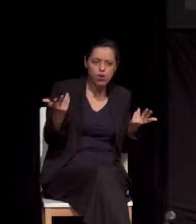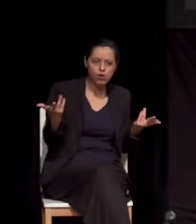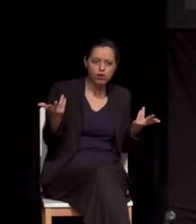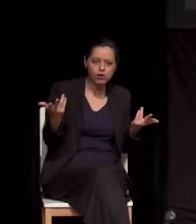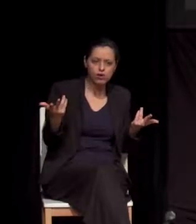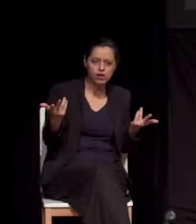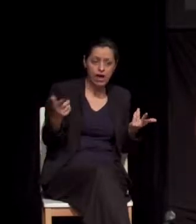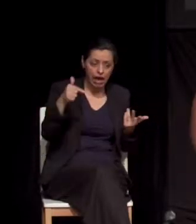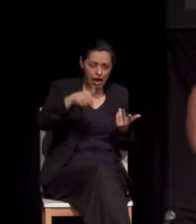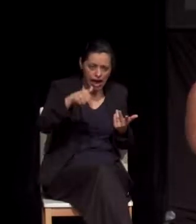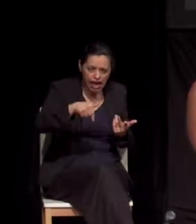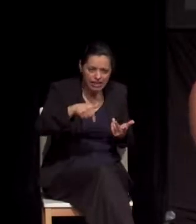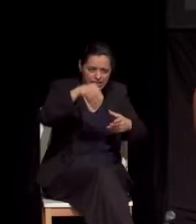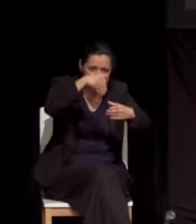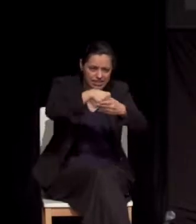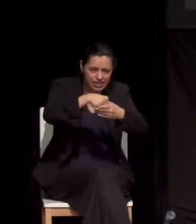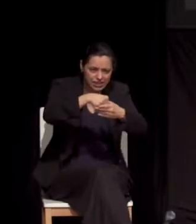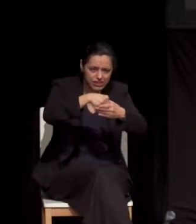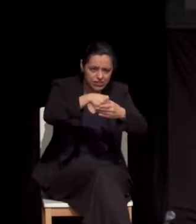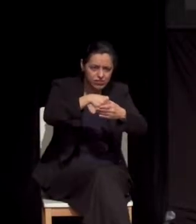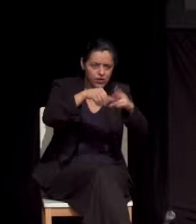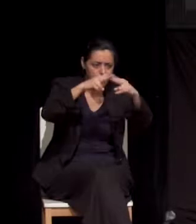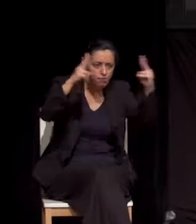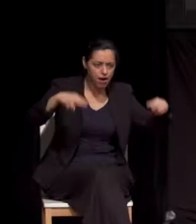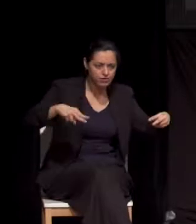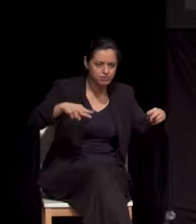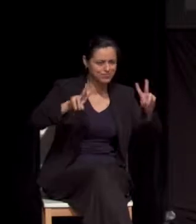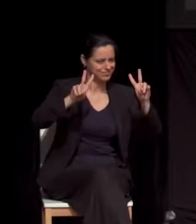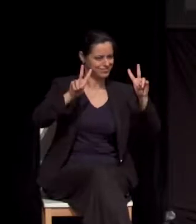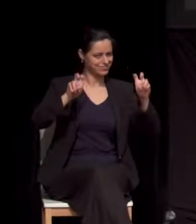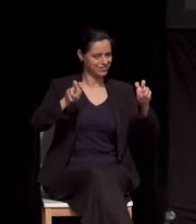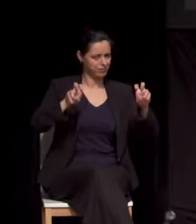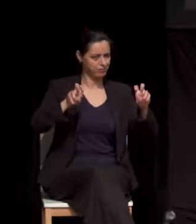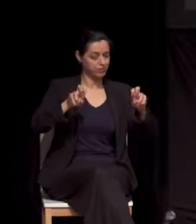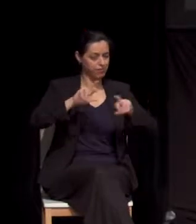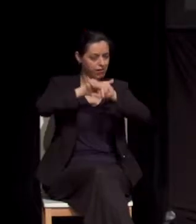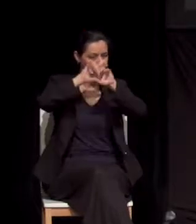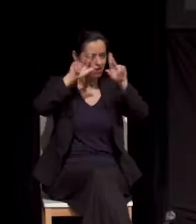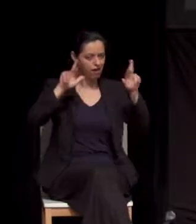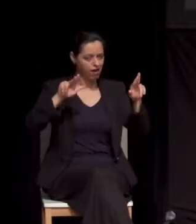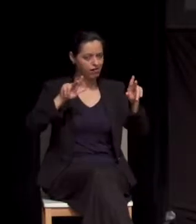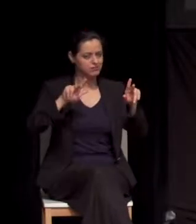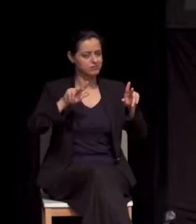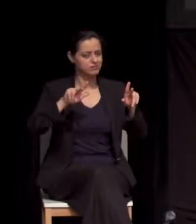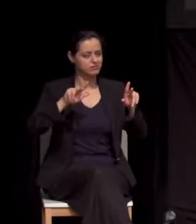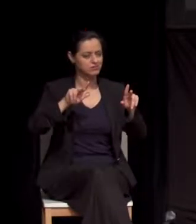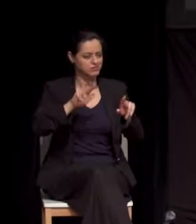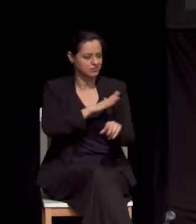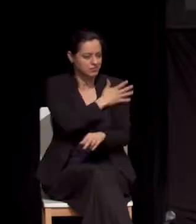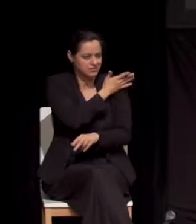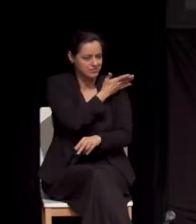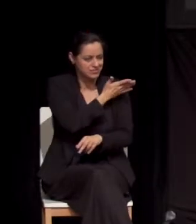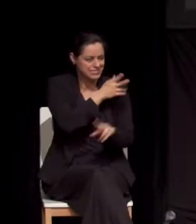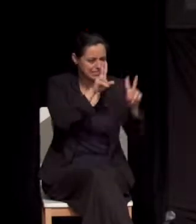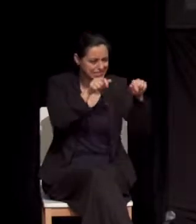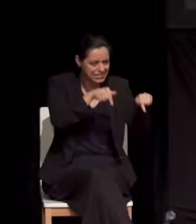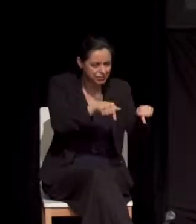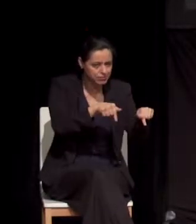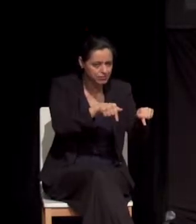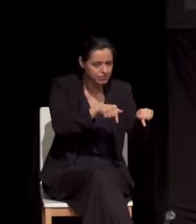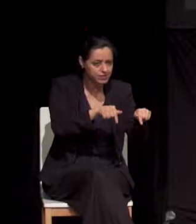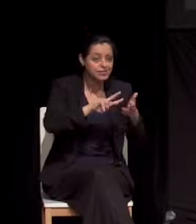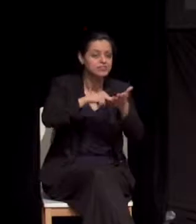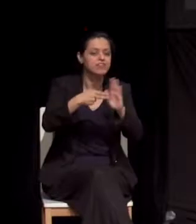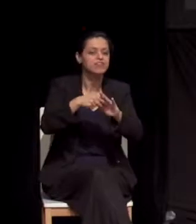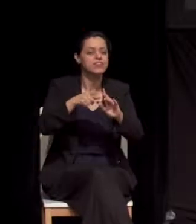racismo no MASP, né? Se a gente está discutindo racismo no MASP, já é um grande passo. A gente já está